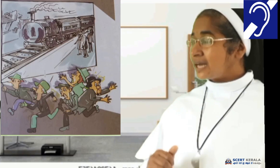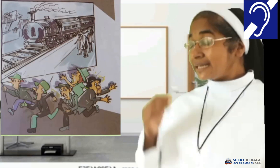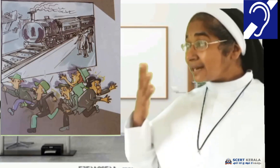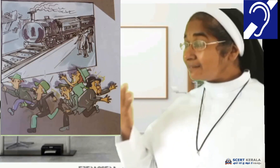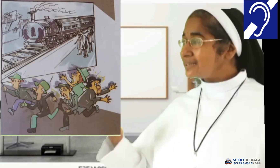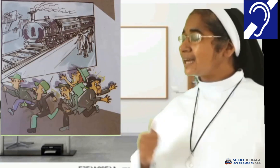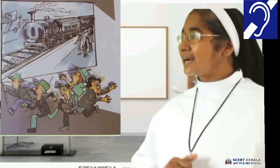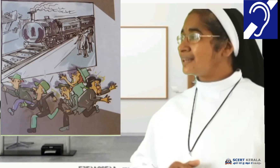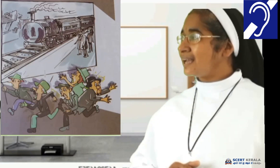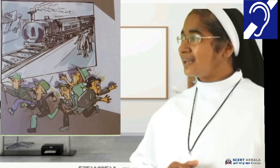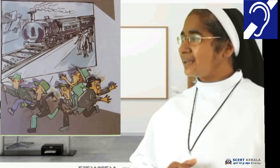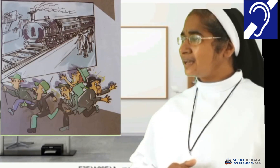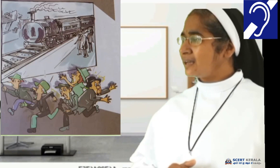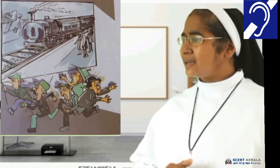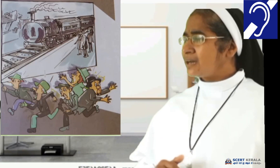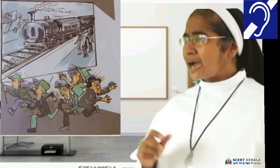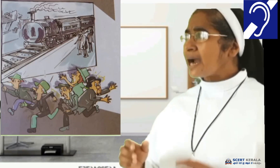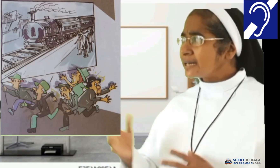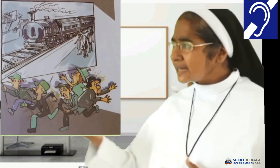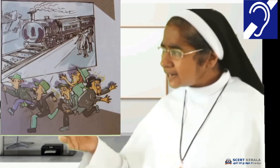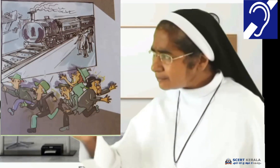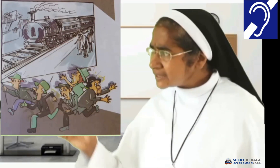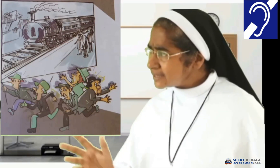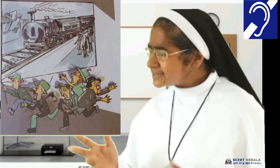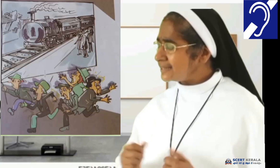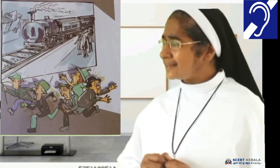doing? നിങ്ങളവിടെ എന്താ കാണുന്നേ? ആൾക്കാരെല്ലാം എന്താ ചെയ്യുന്നേ?